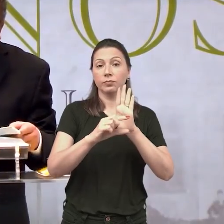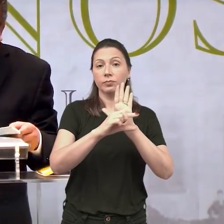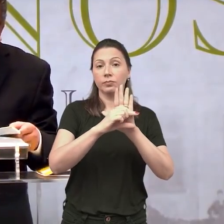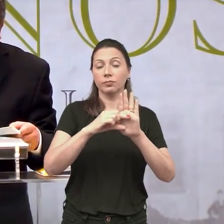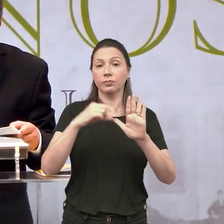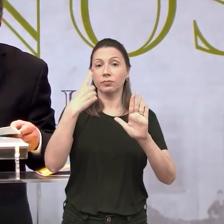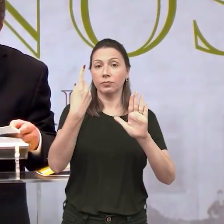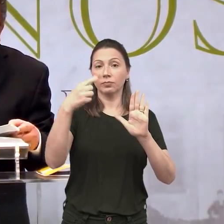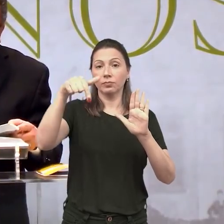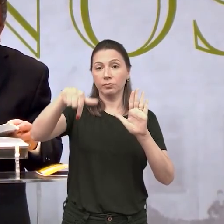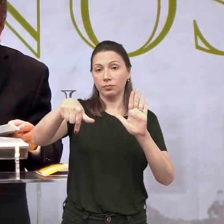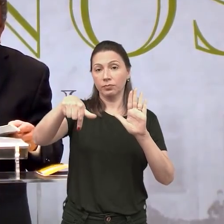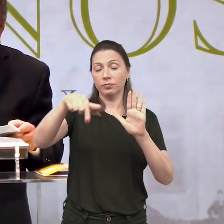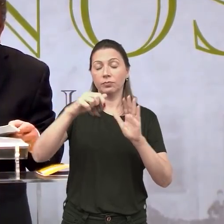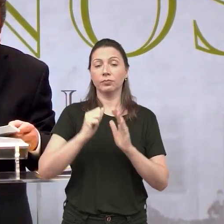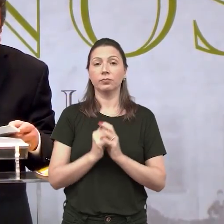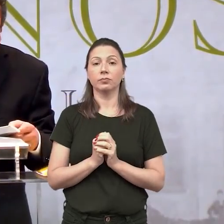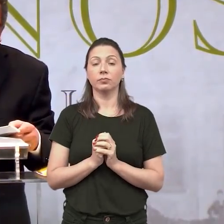Versículo 17.